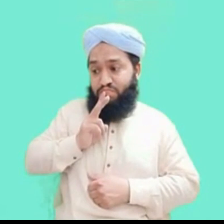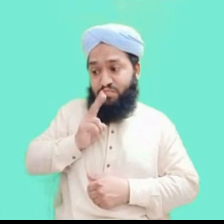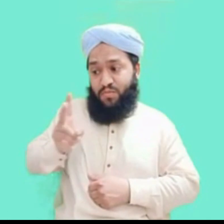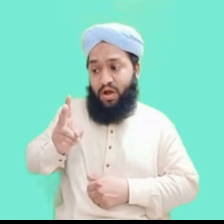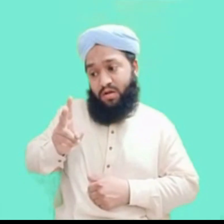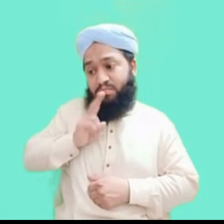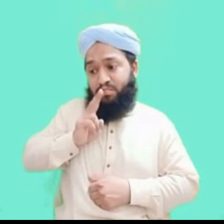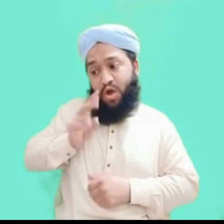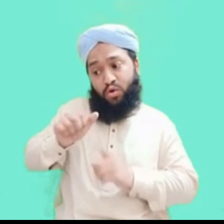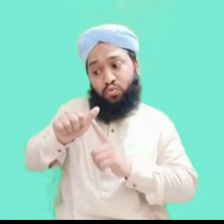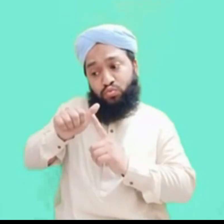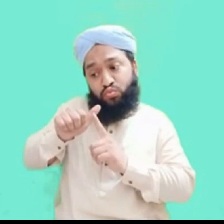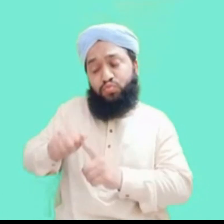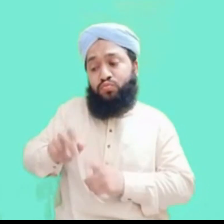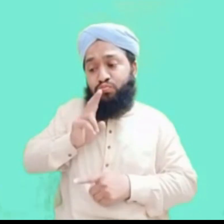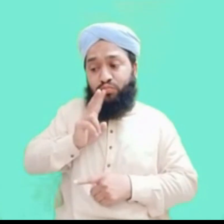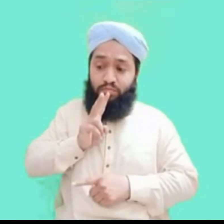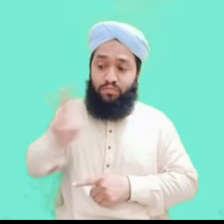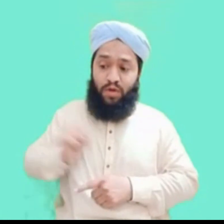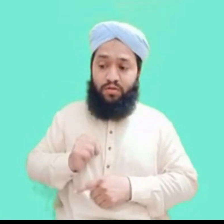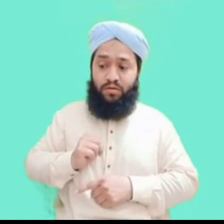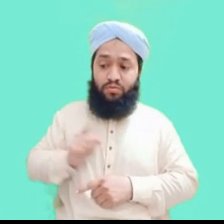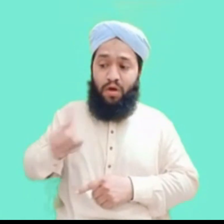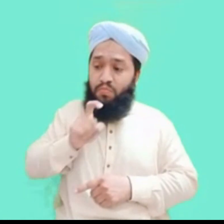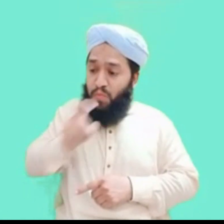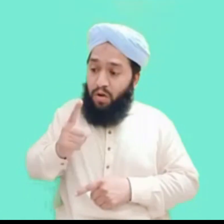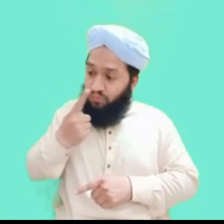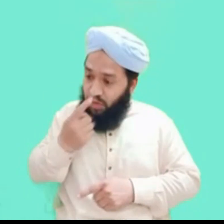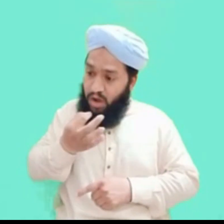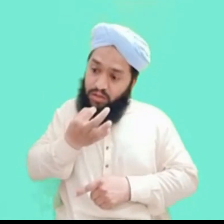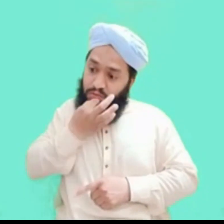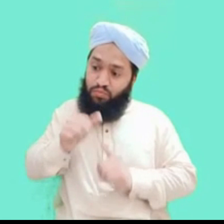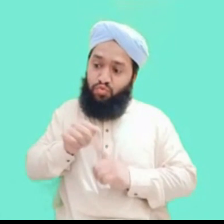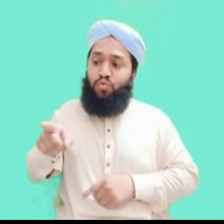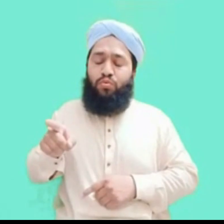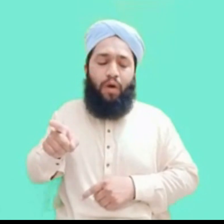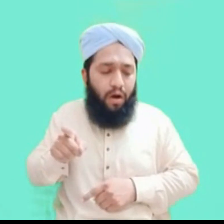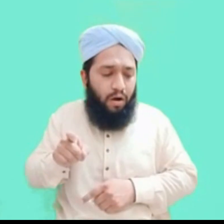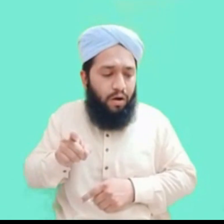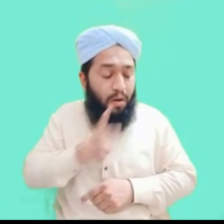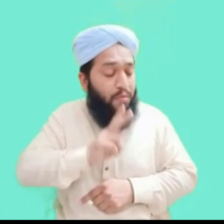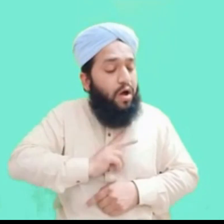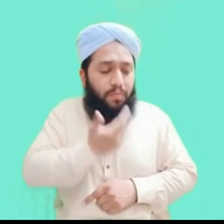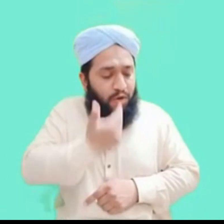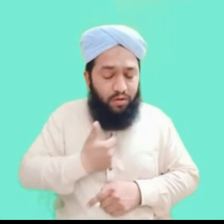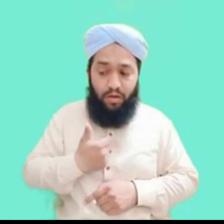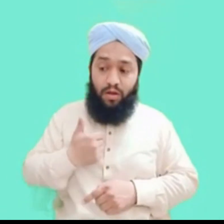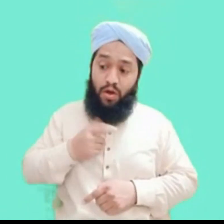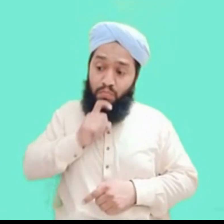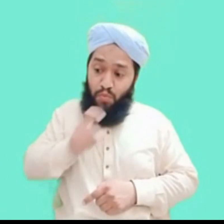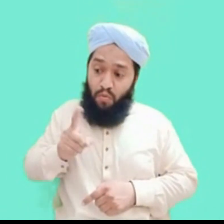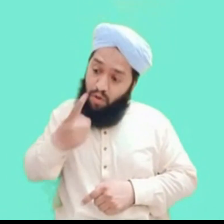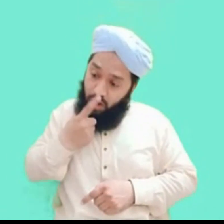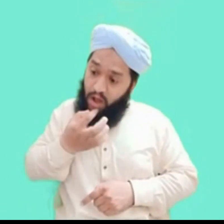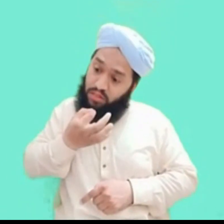شرط کنڈیشن سنیے گا، کہ تمہیں میری فرما برداری کرنی ہوگی۔ عرض کی حضور کس بات میں؟ فرمایا کہ میری فرما برداری اس